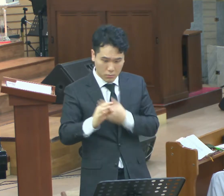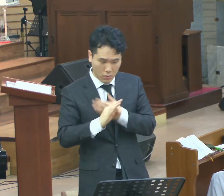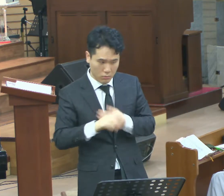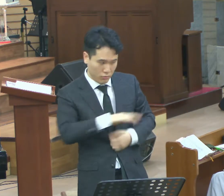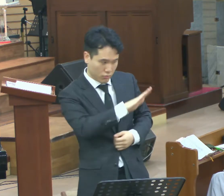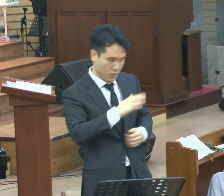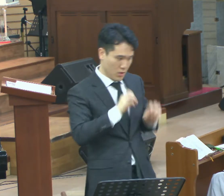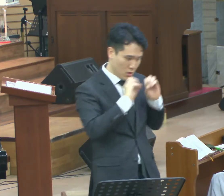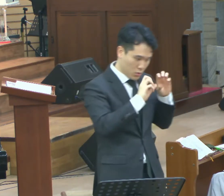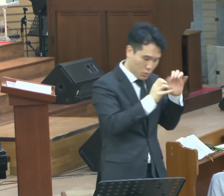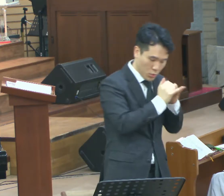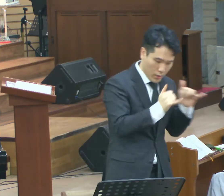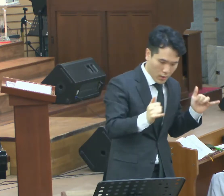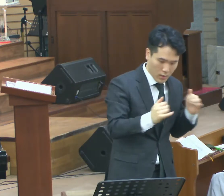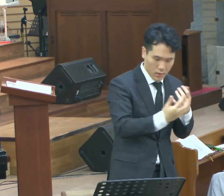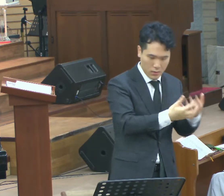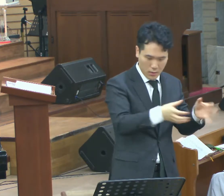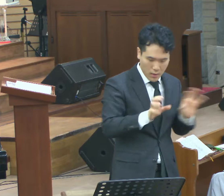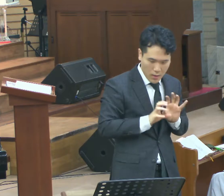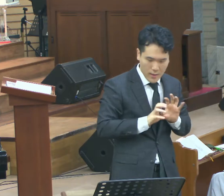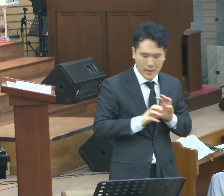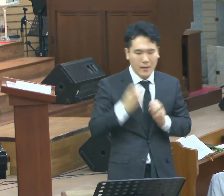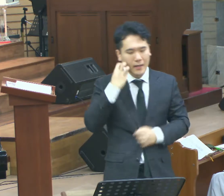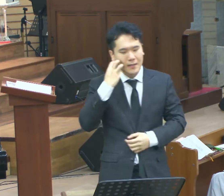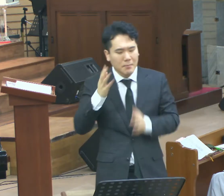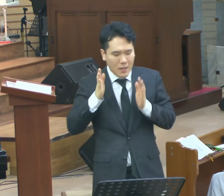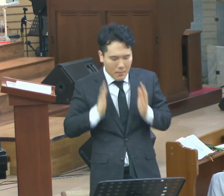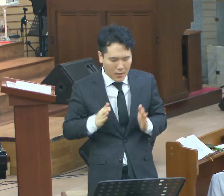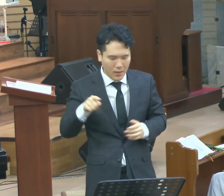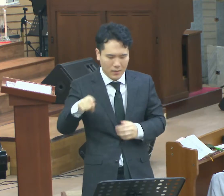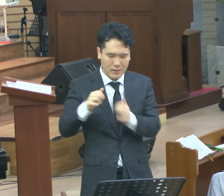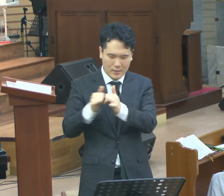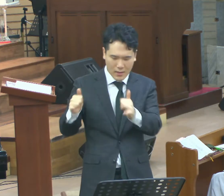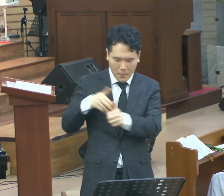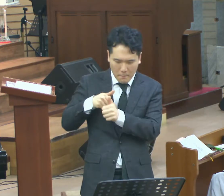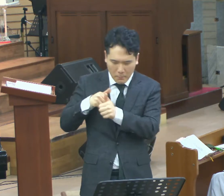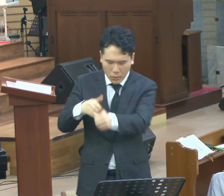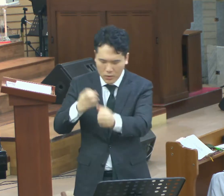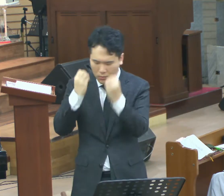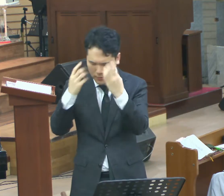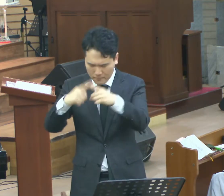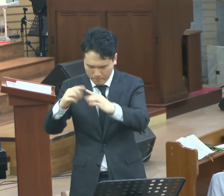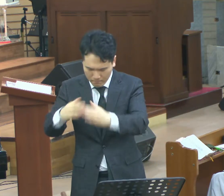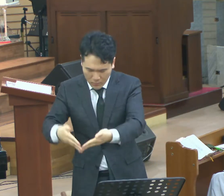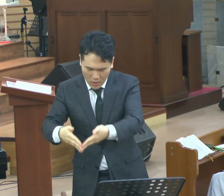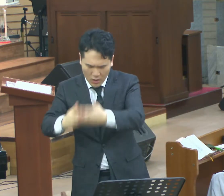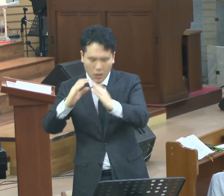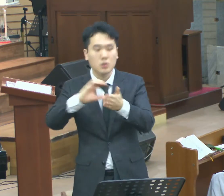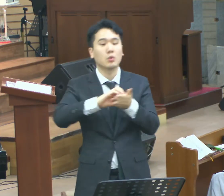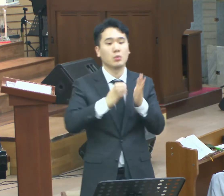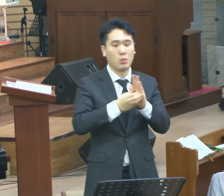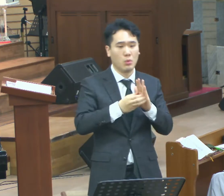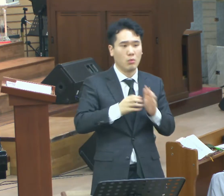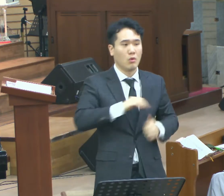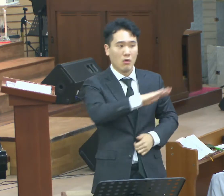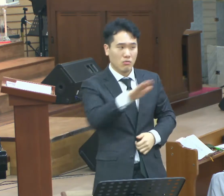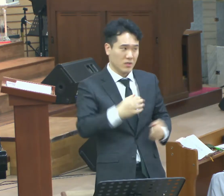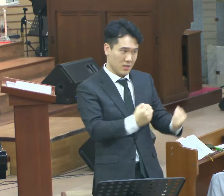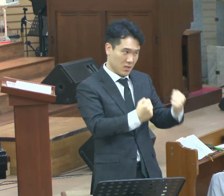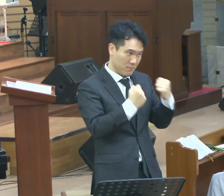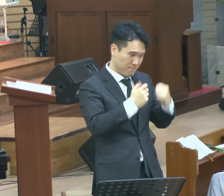3개월 만에 사람을 보낼 정도로 강력한 전도에 대한 폭발적인 힘을 지금 갖고 있느냐 하는